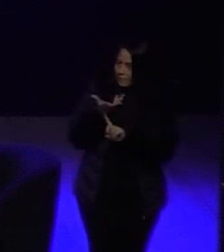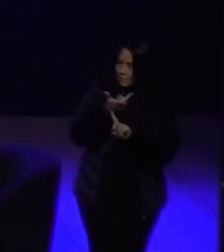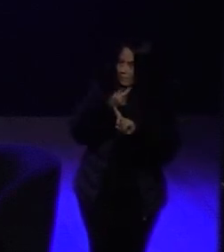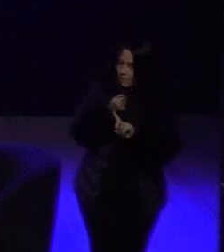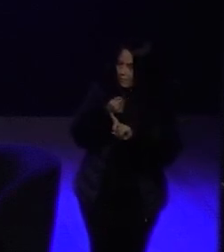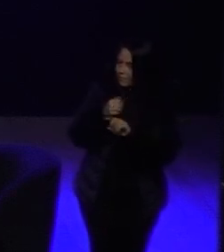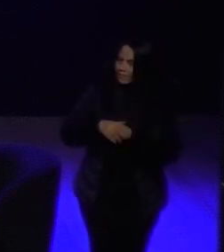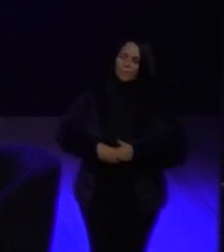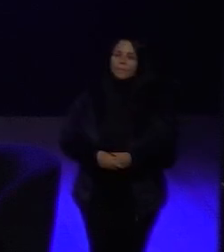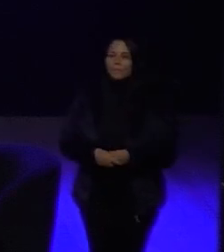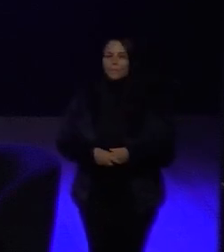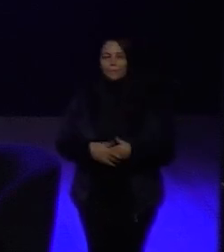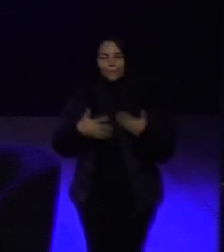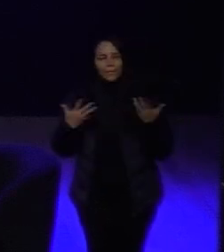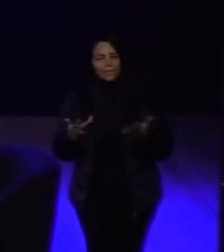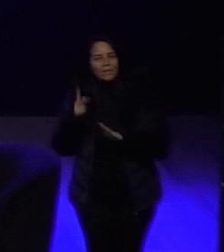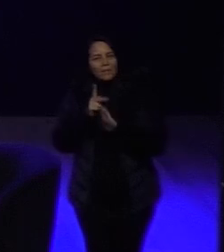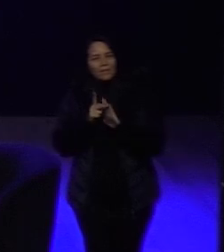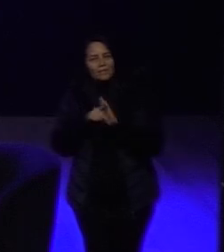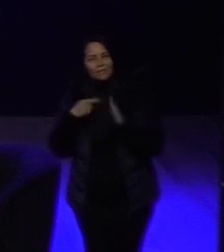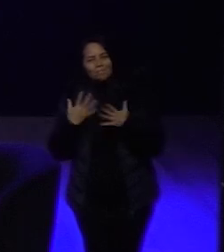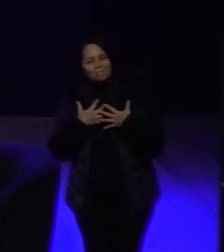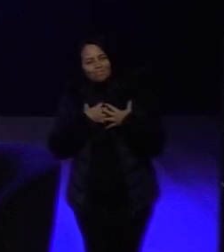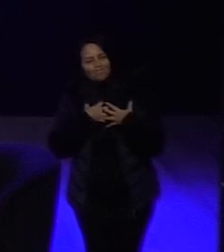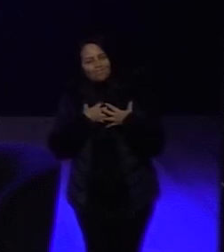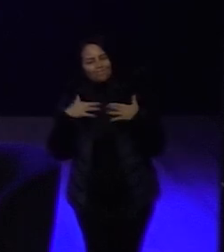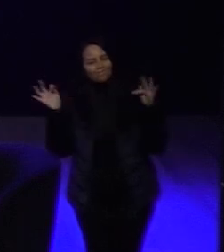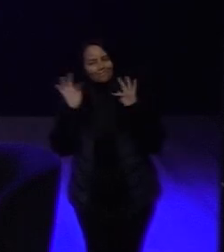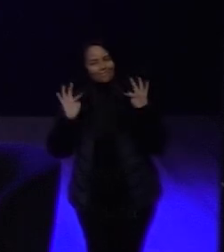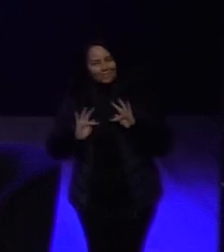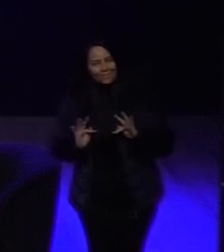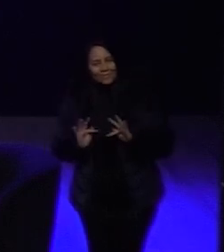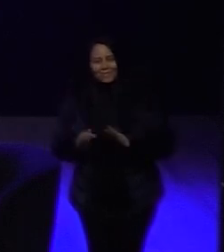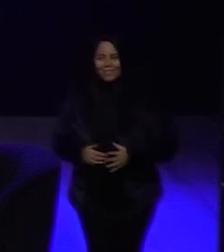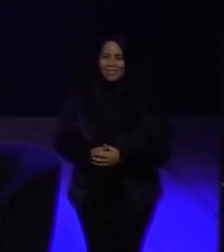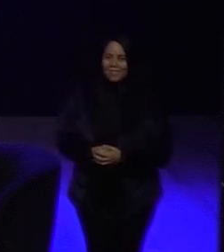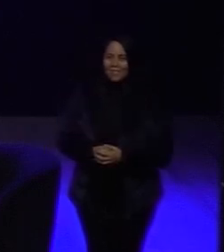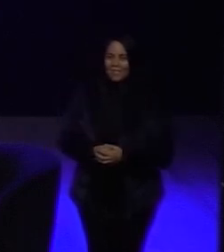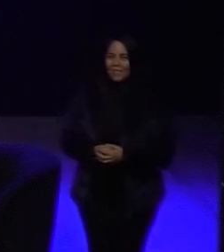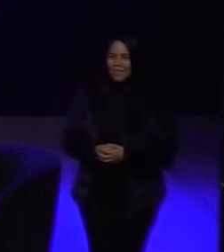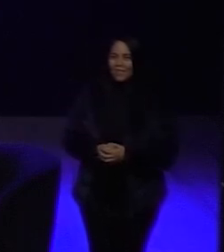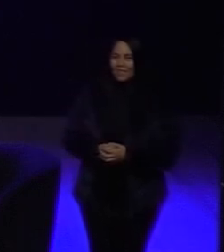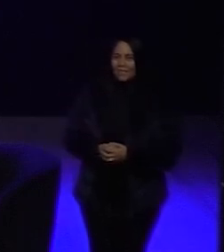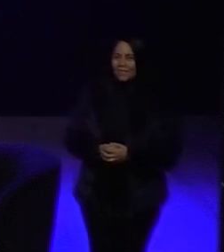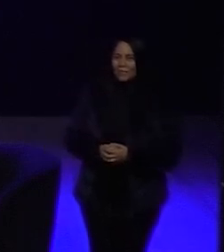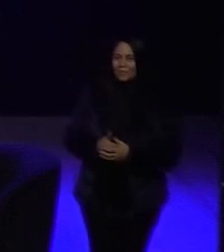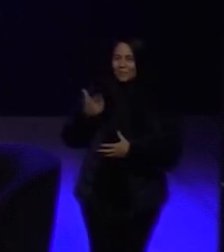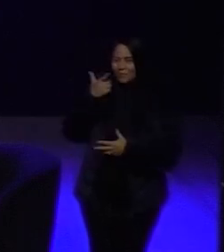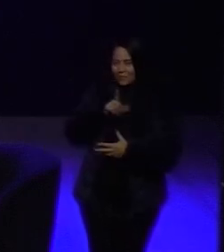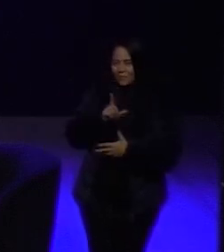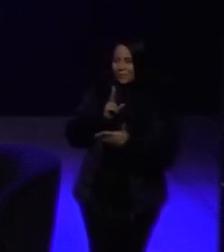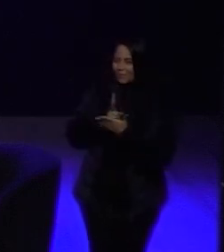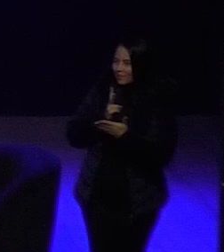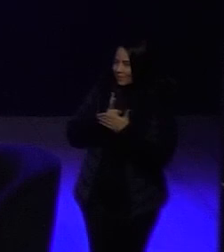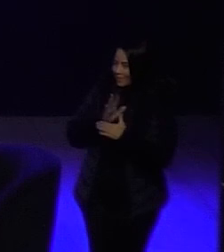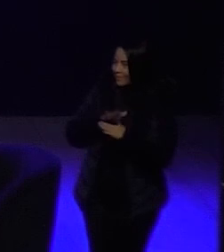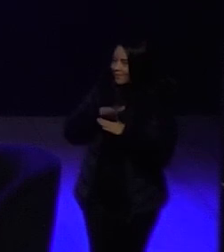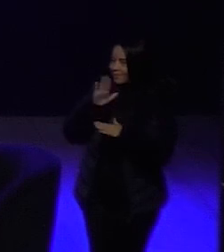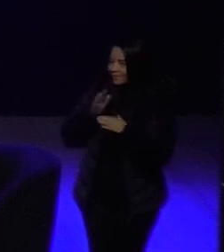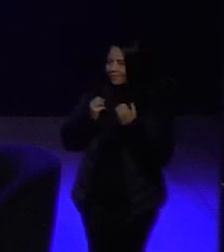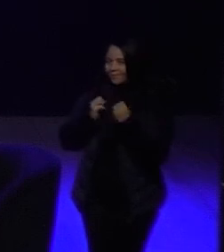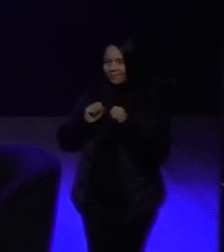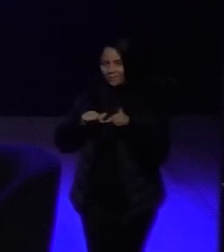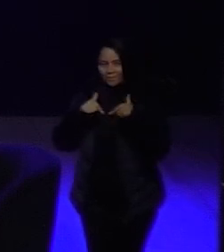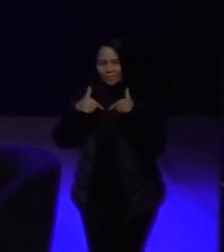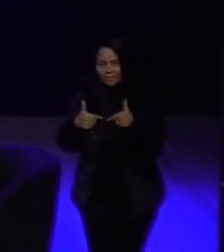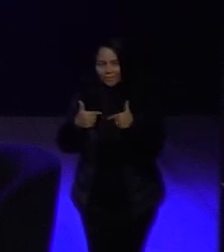Então, esse é um projeto que deixa a gente com esse gostinho de quero mais, né, de querer voltar com cada vez mais ações